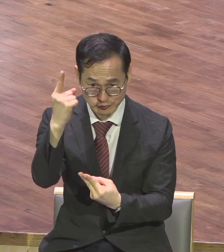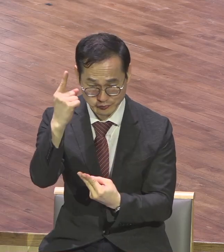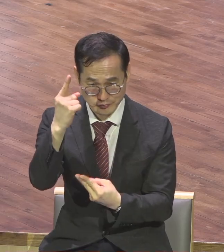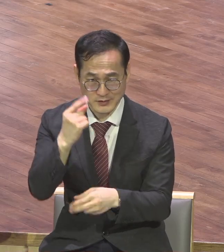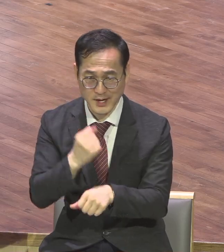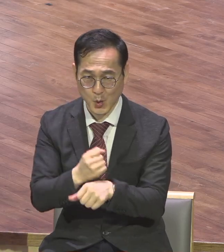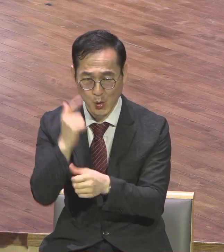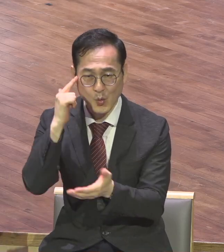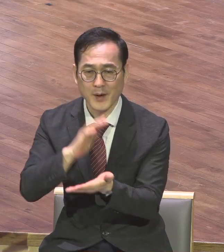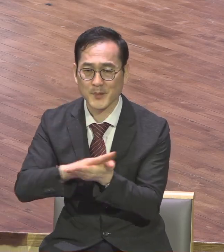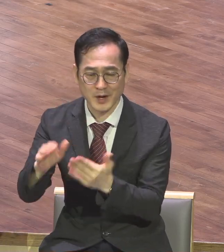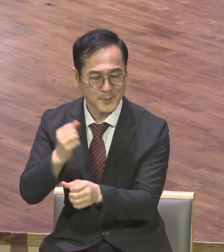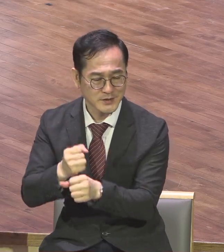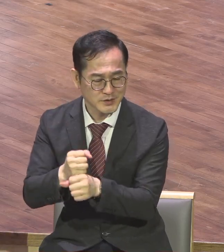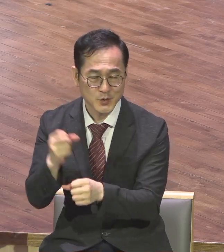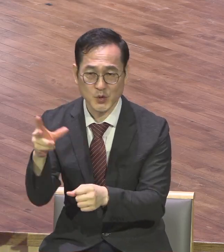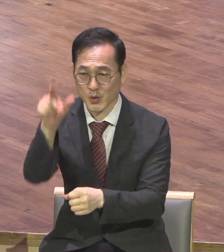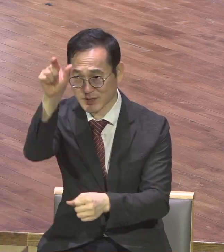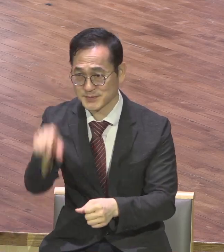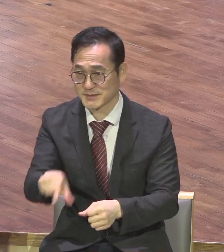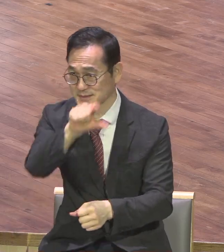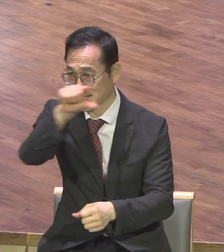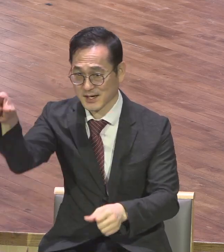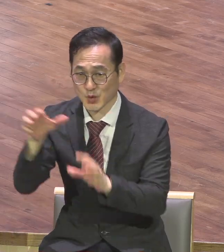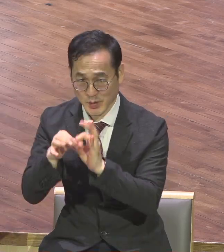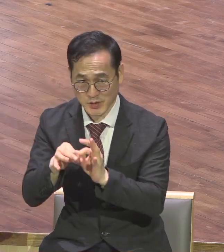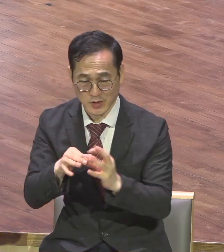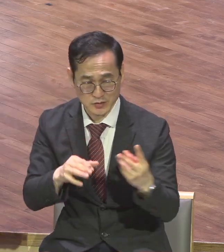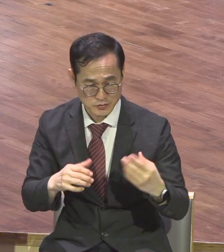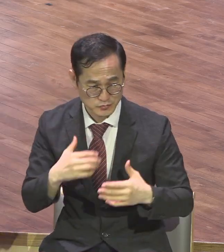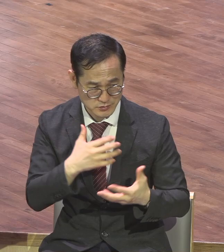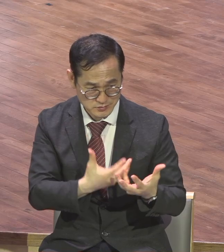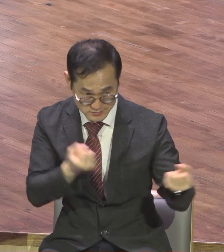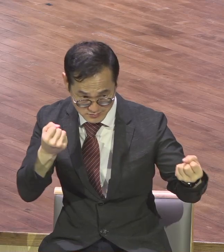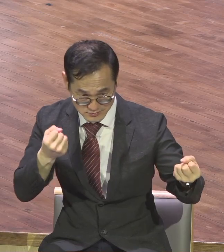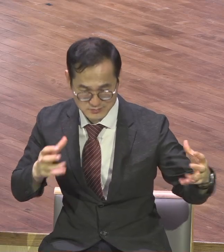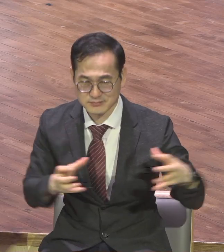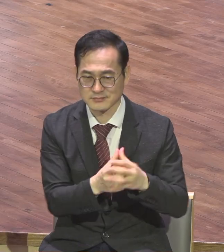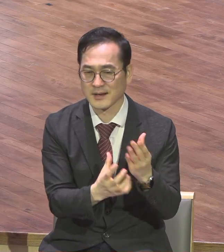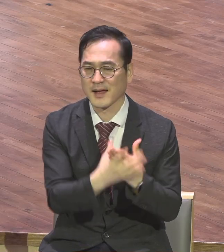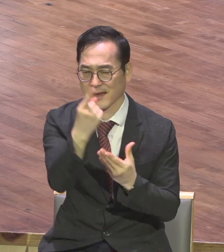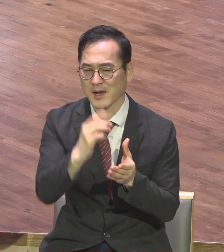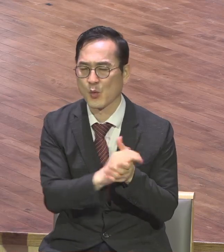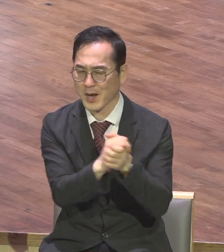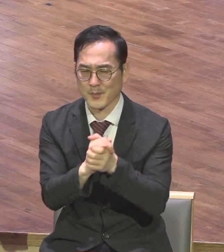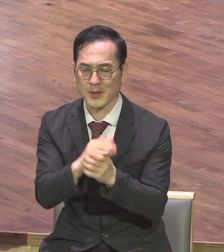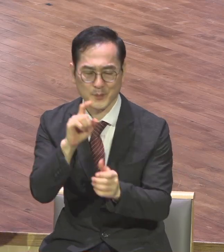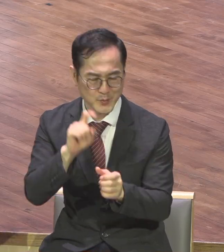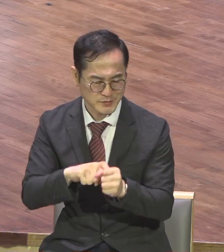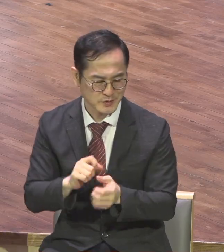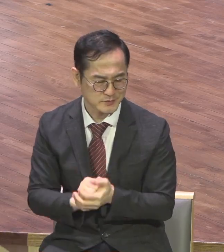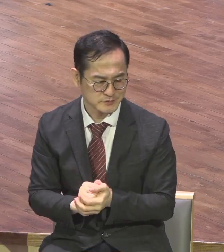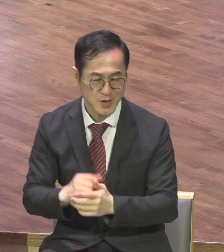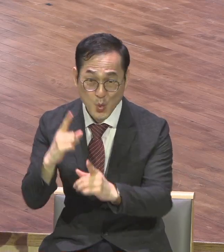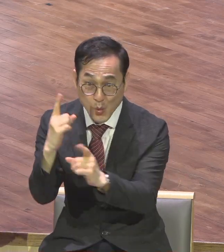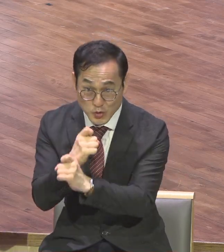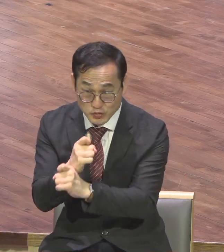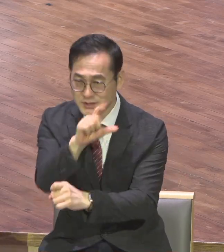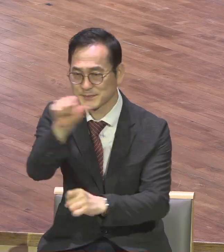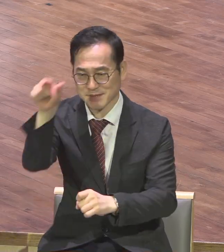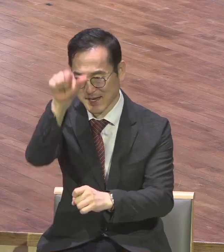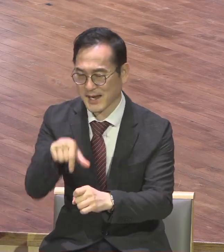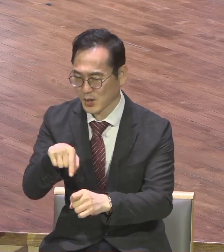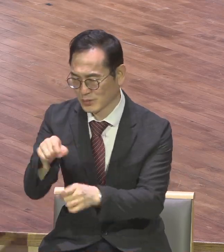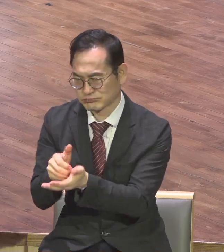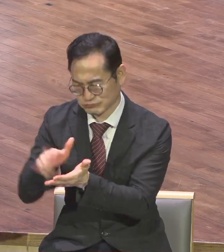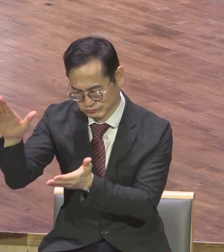하시고 또 십자가로 이 둘을 한 몸으로 하나님과 화목하게 하려 하심이라. 원수된 것을 십자가로 소멸하시고